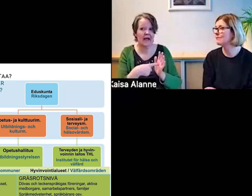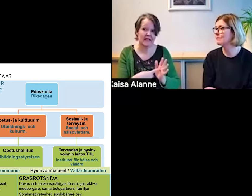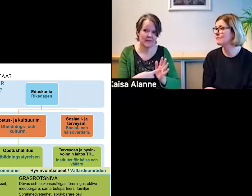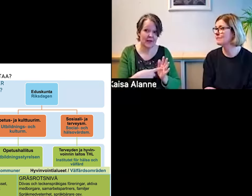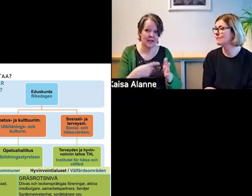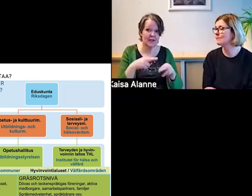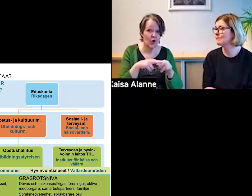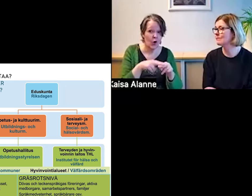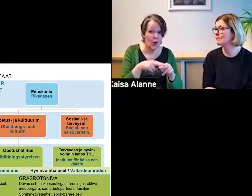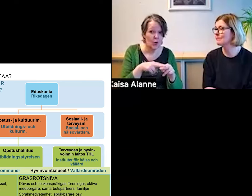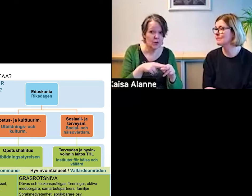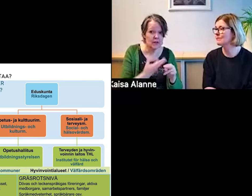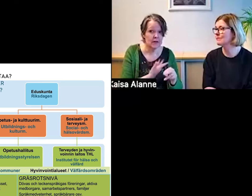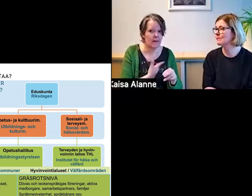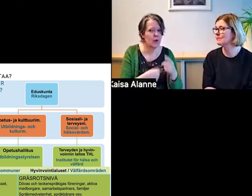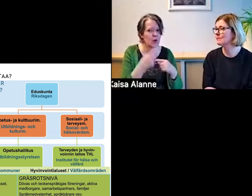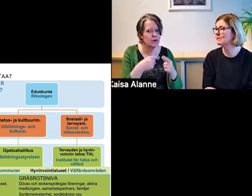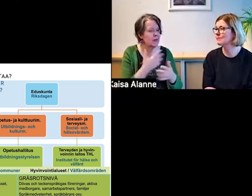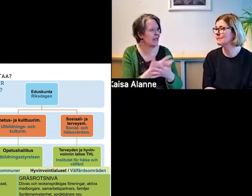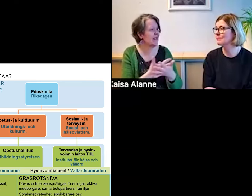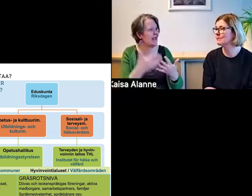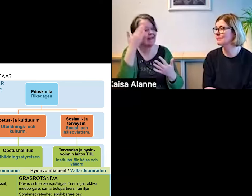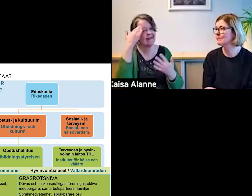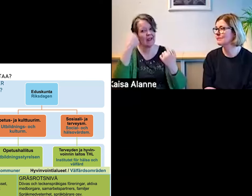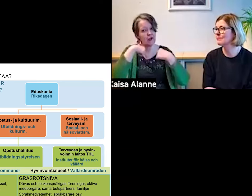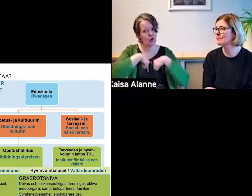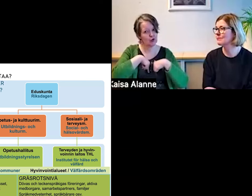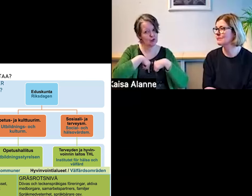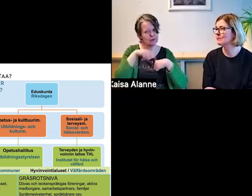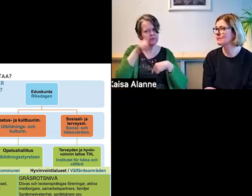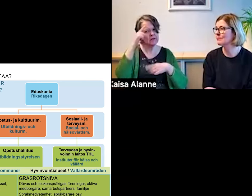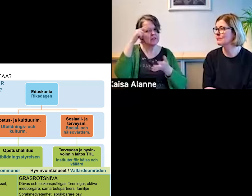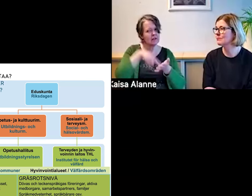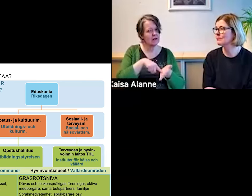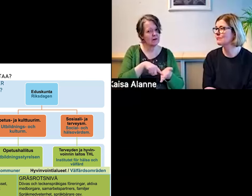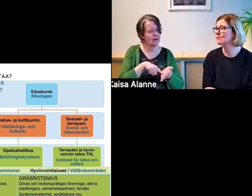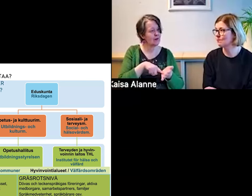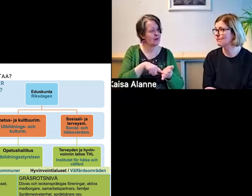Ja sitä vastuuta me voidaan jakaa. Me ollaan hirveän paljon puhuttu